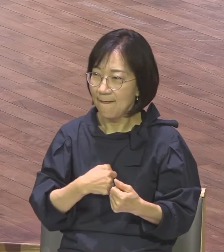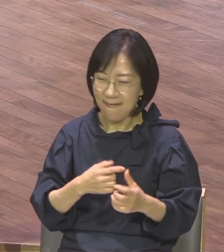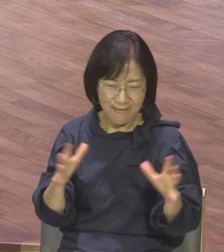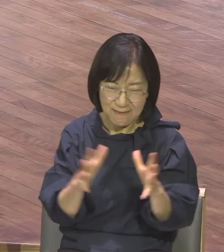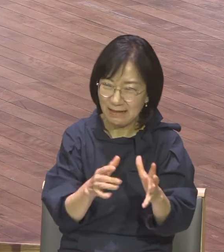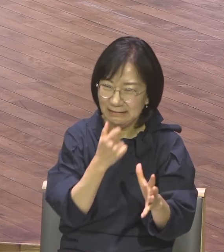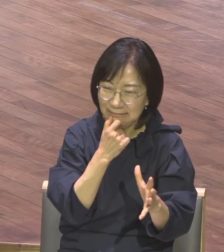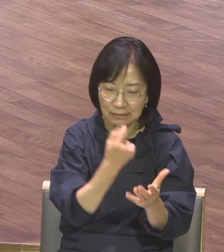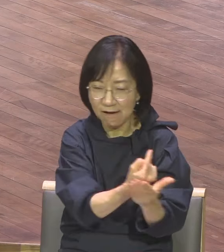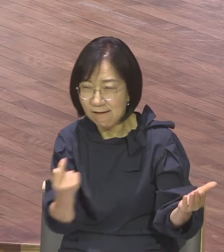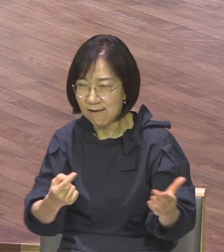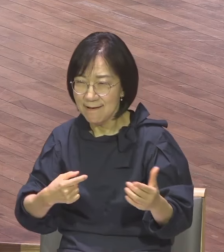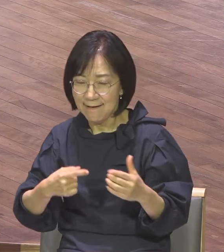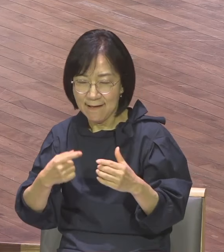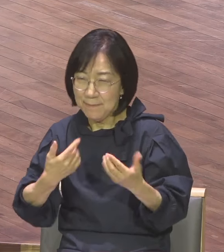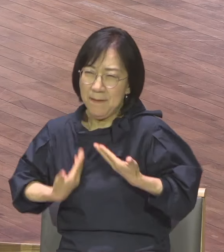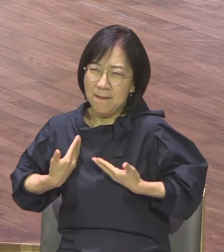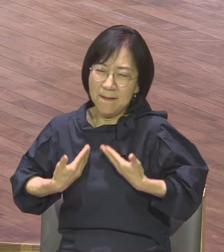이 공격 핵심이